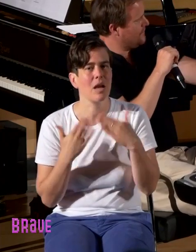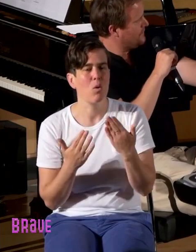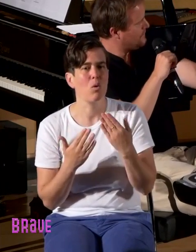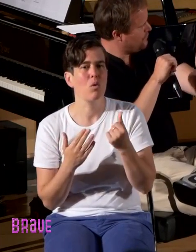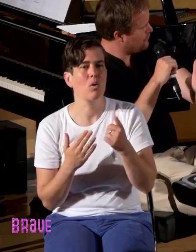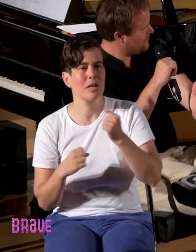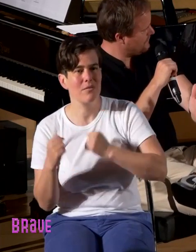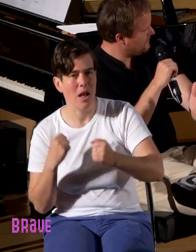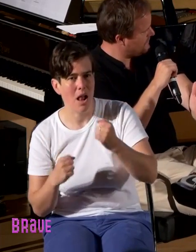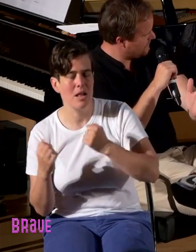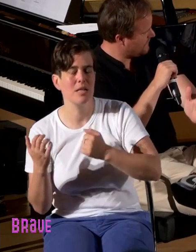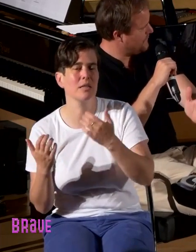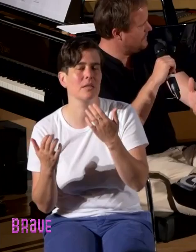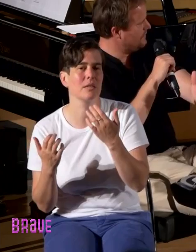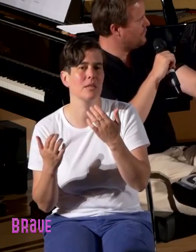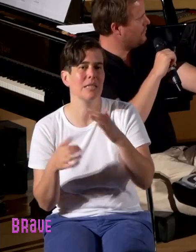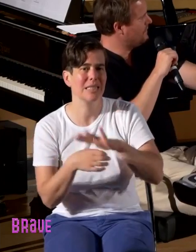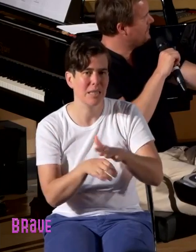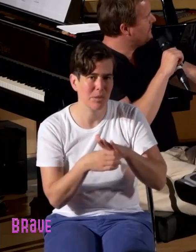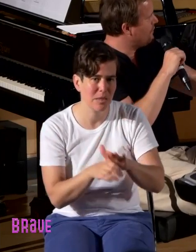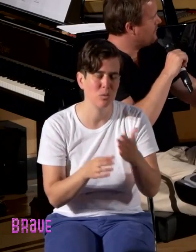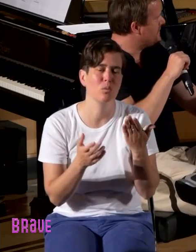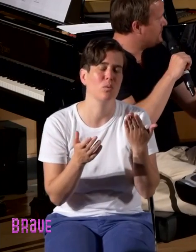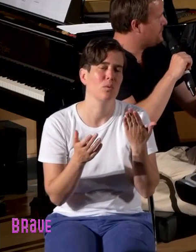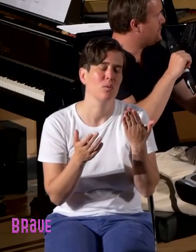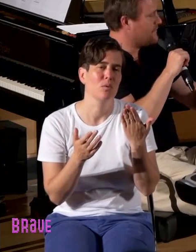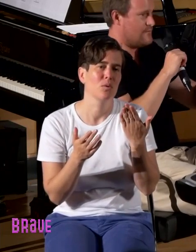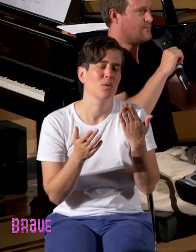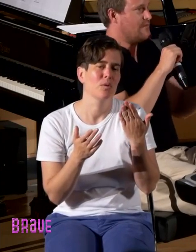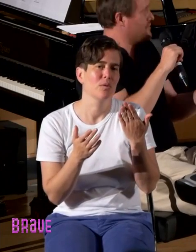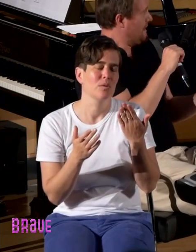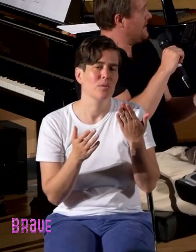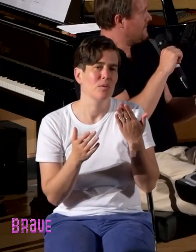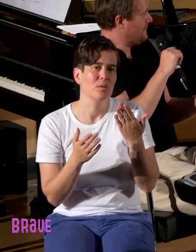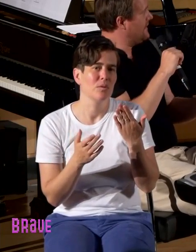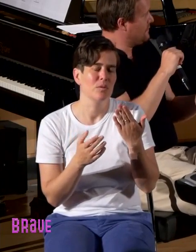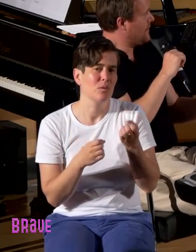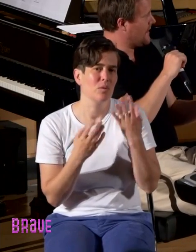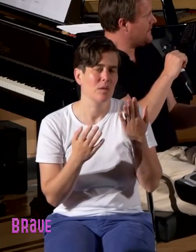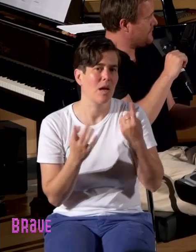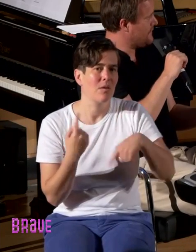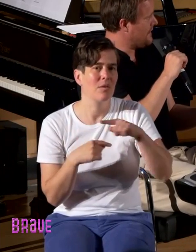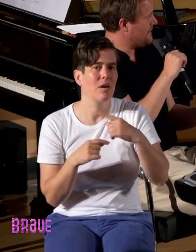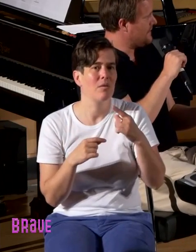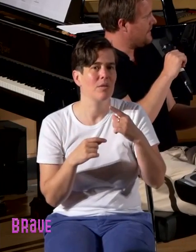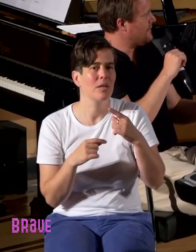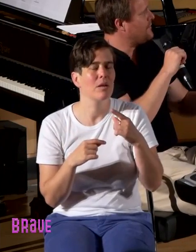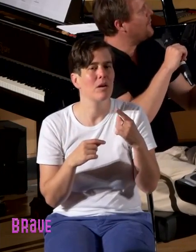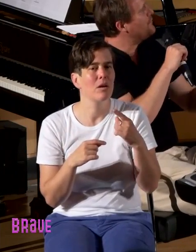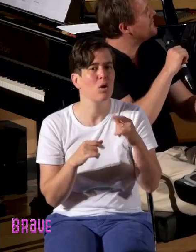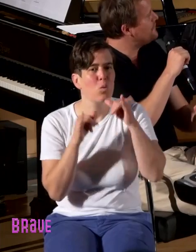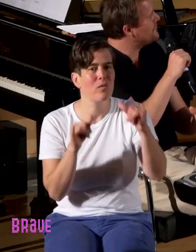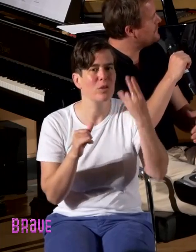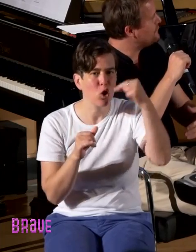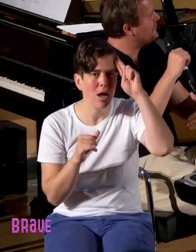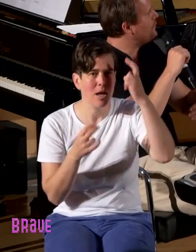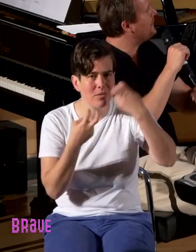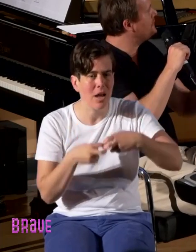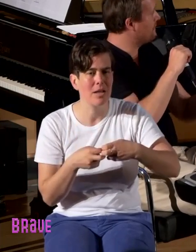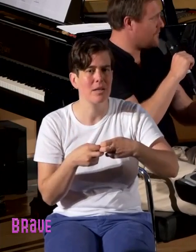Gewalt zwischen Diskriminierung und wir stehen als ein sehr toleranter Verein da, aber bei uns gibt